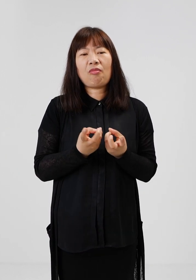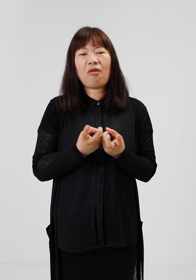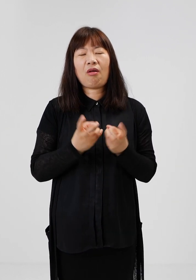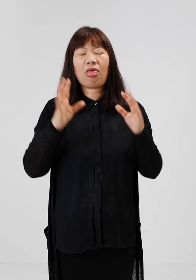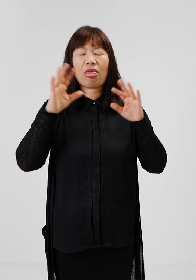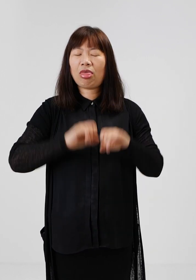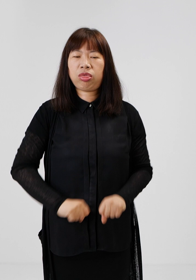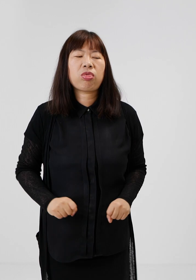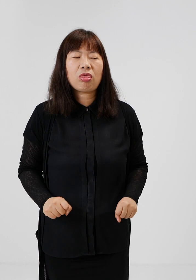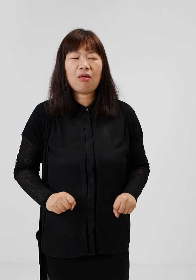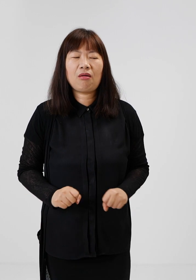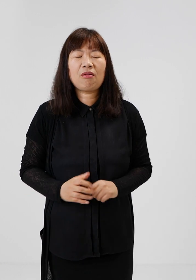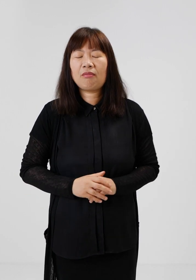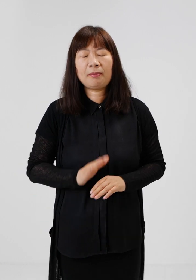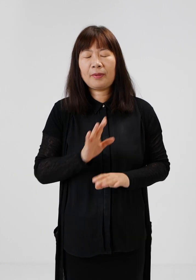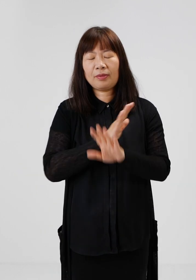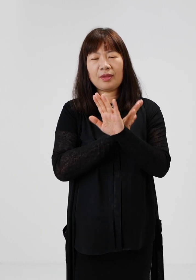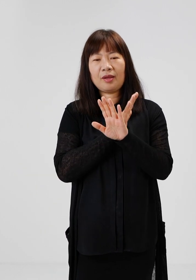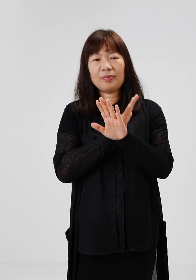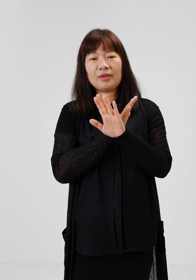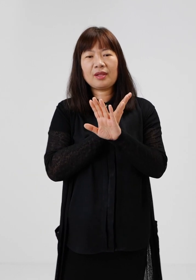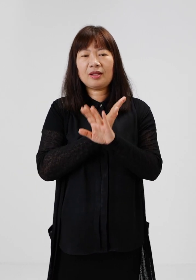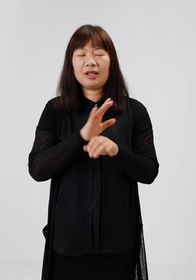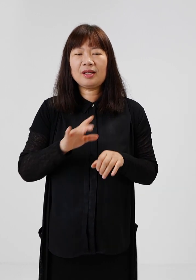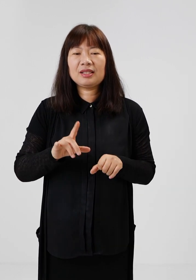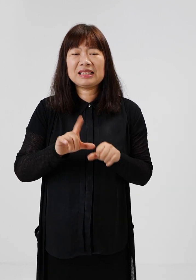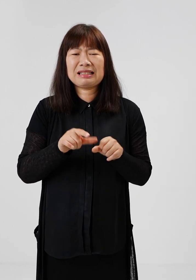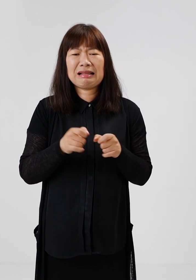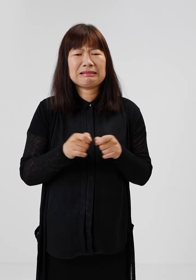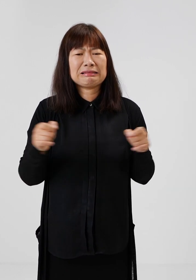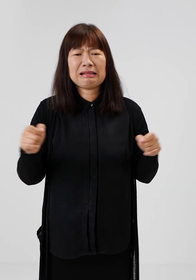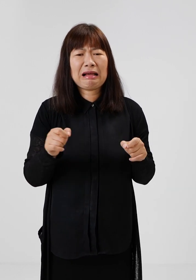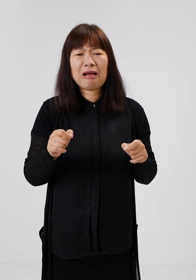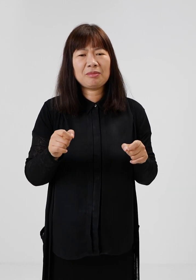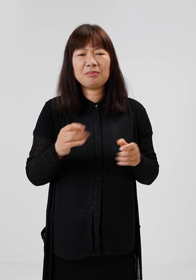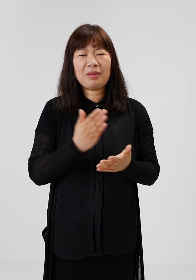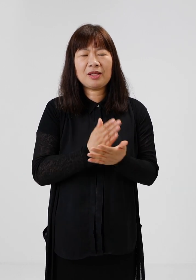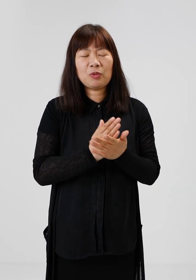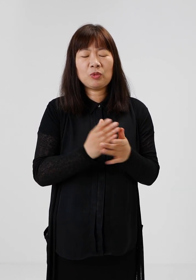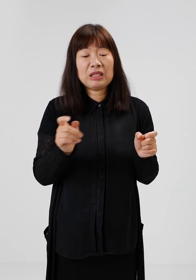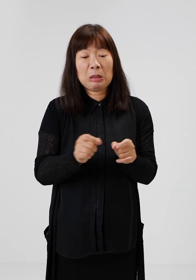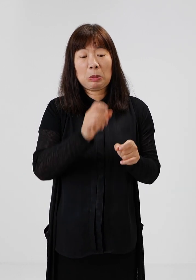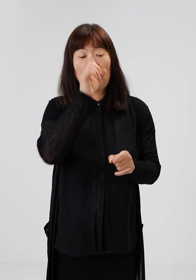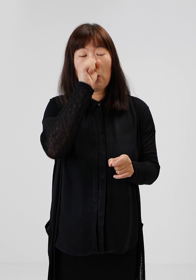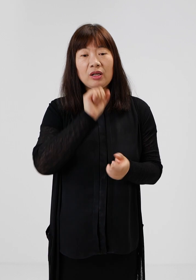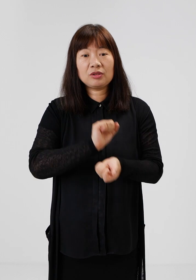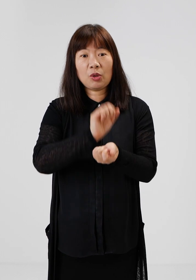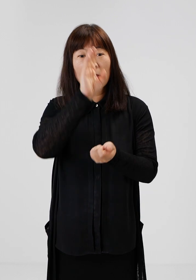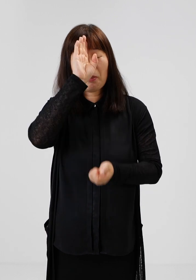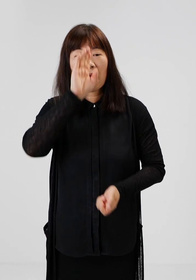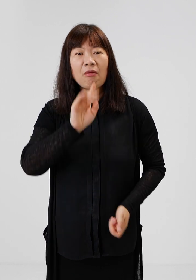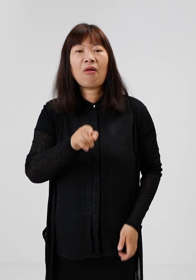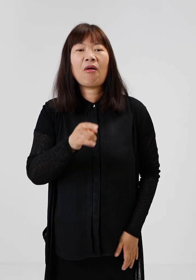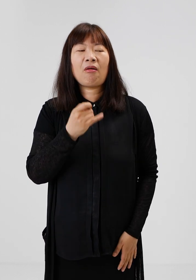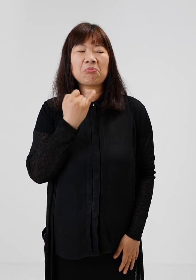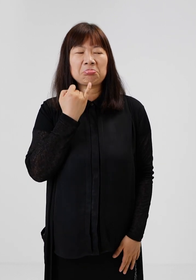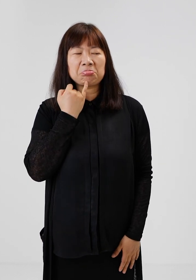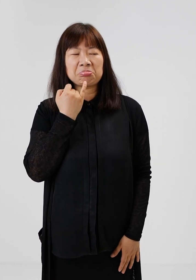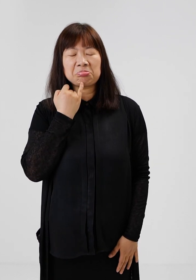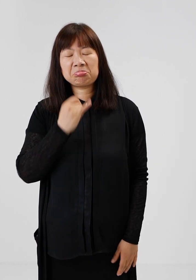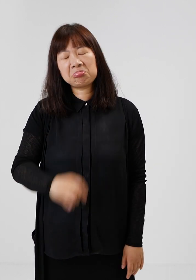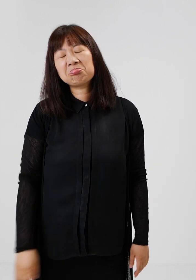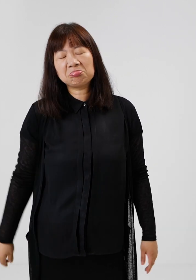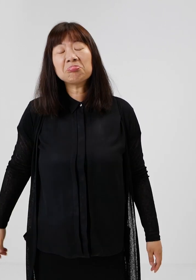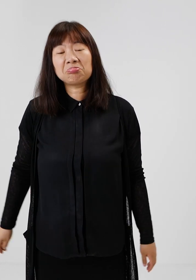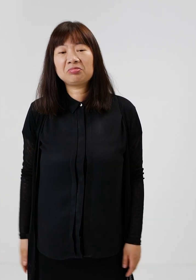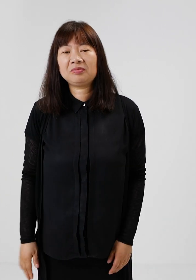완전히 거덜이 날 텐데 기간이 짧은 게 좋겠다. 전염병 뭐 지가 뭐